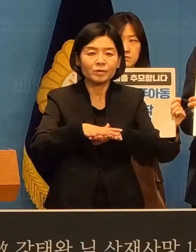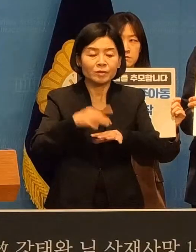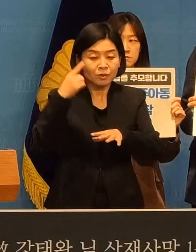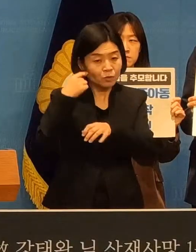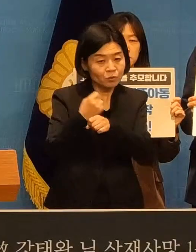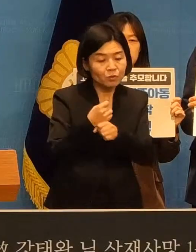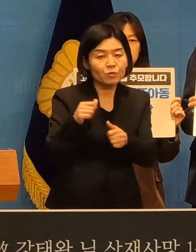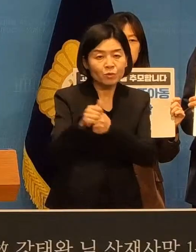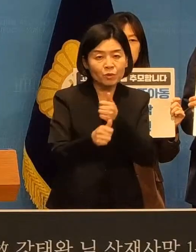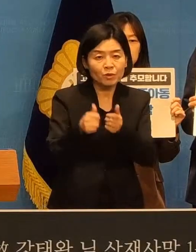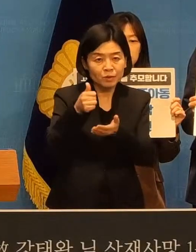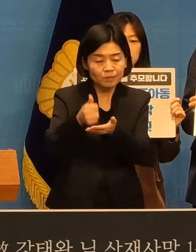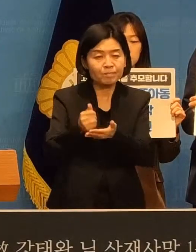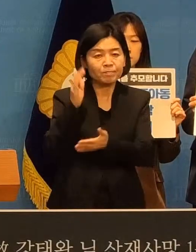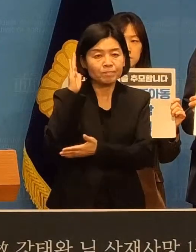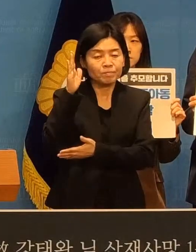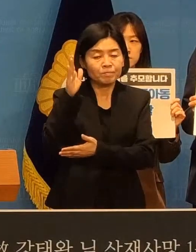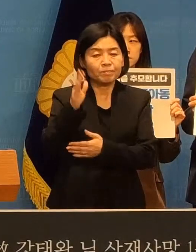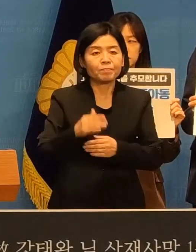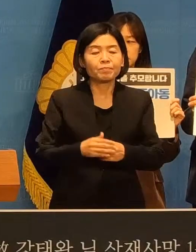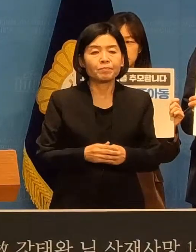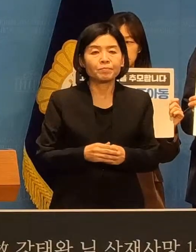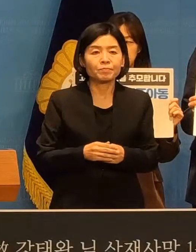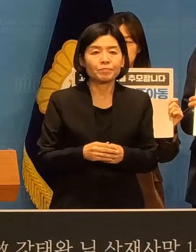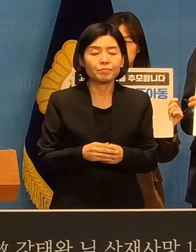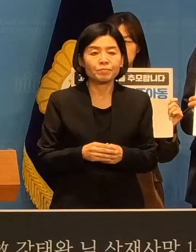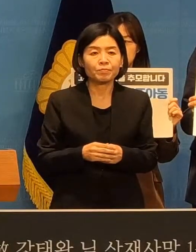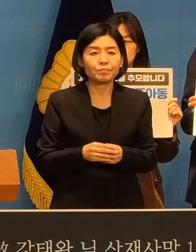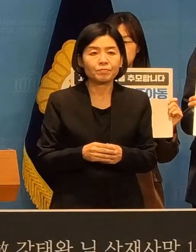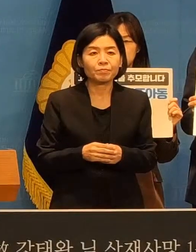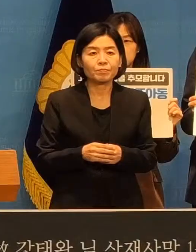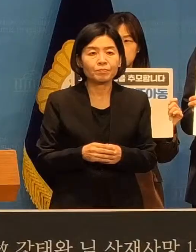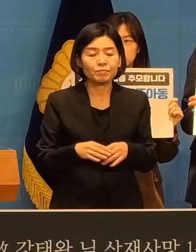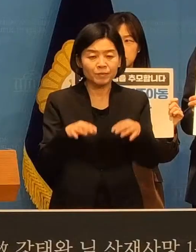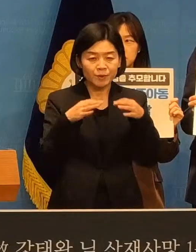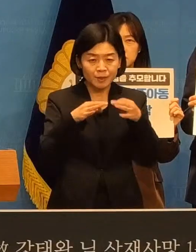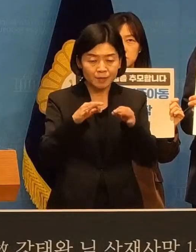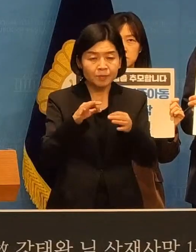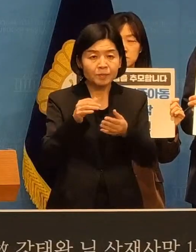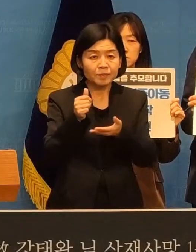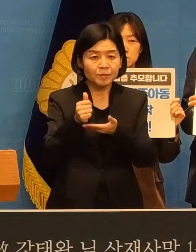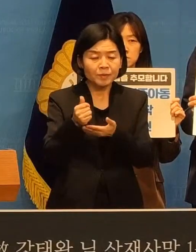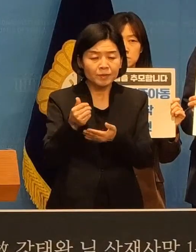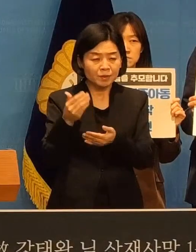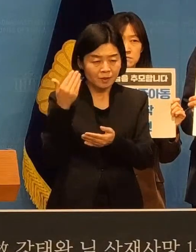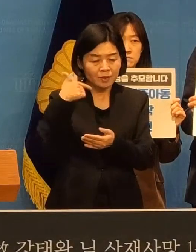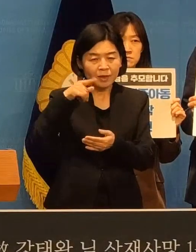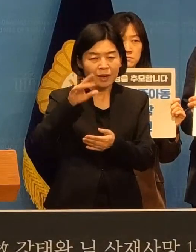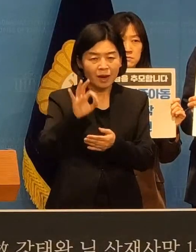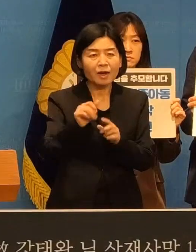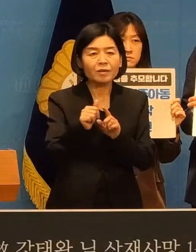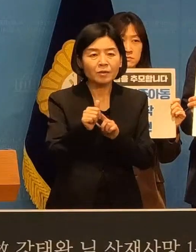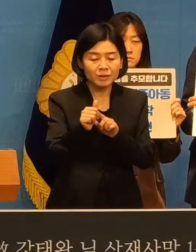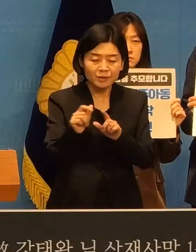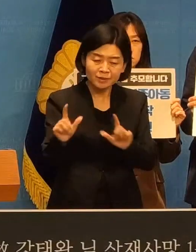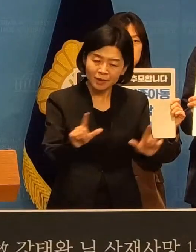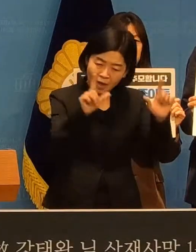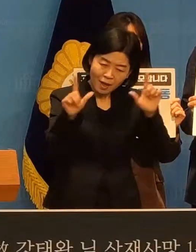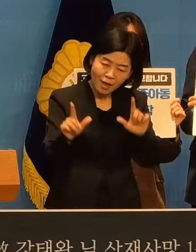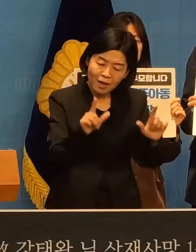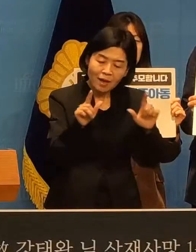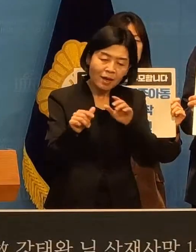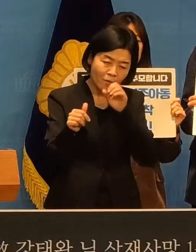연구위원님의 발언을 들어보도록 하겠습니다. 김사강 연구위원님은 고 강태환님의 삶을 가장 가까이에서